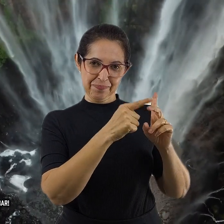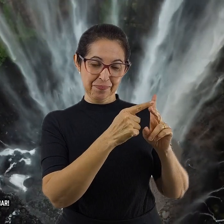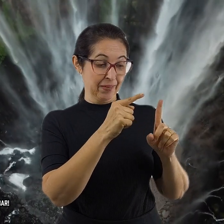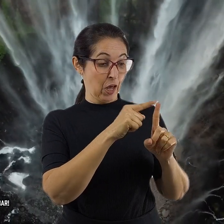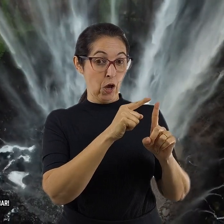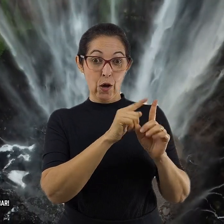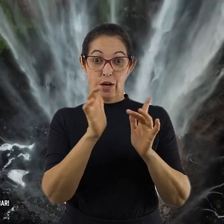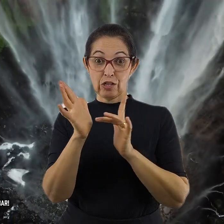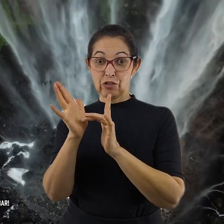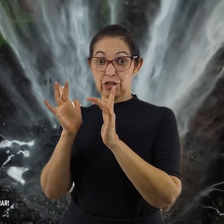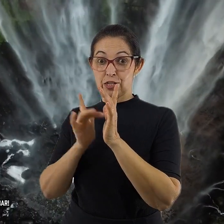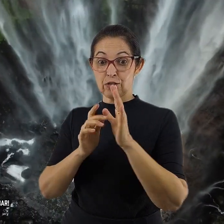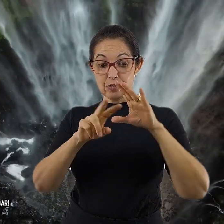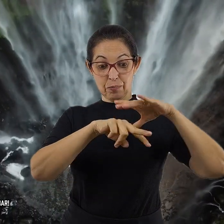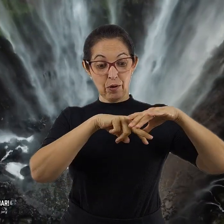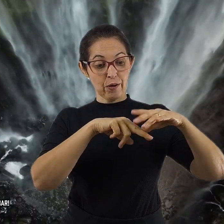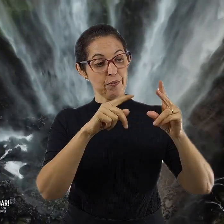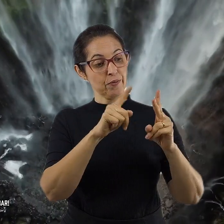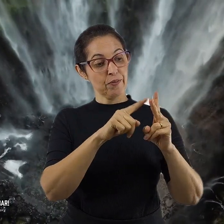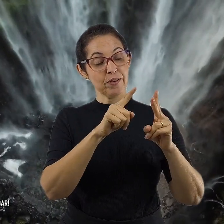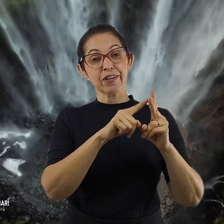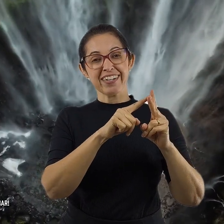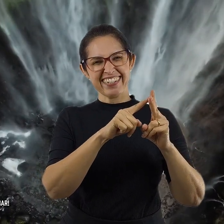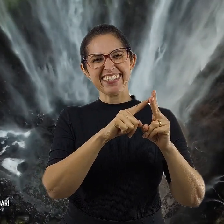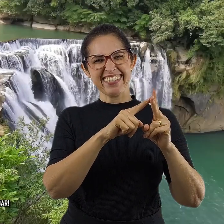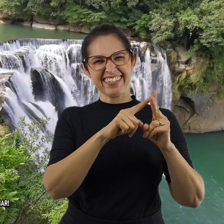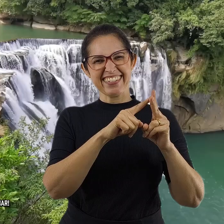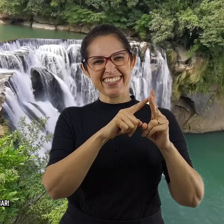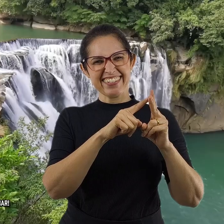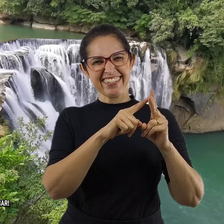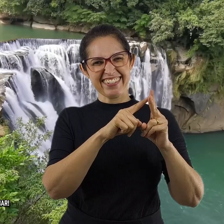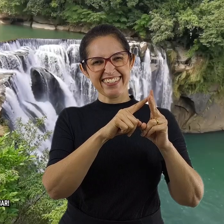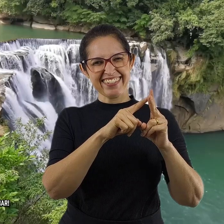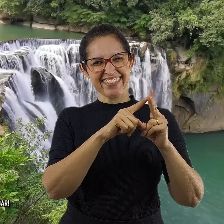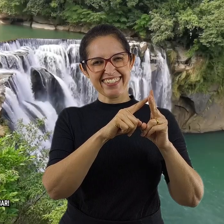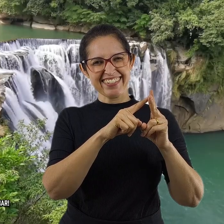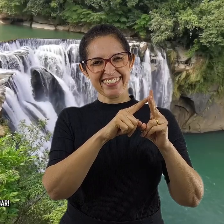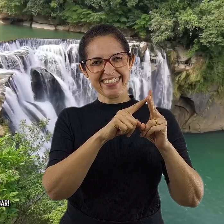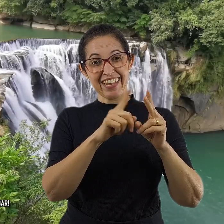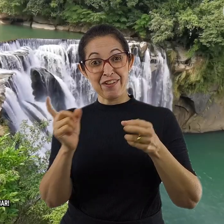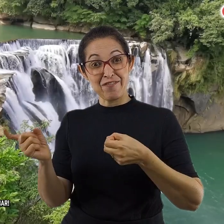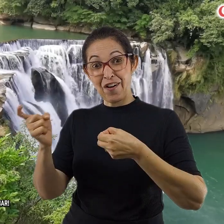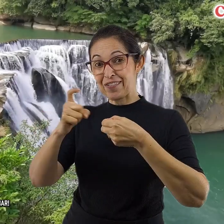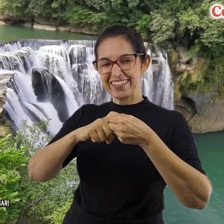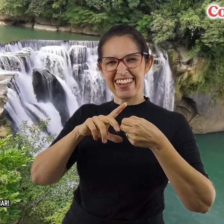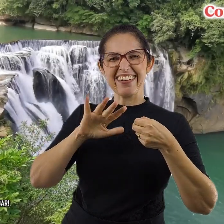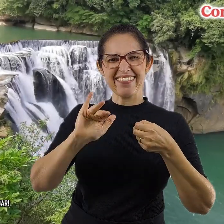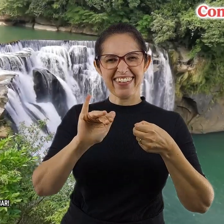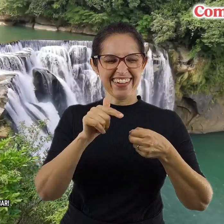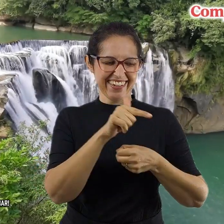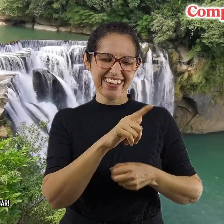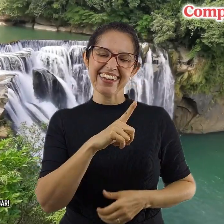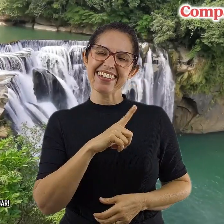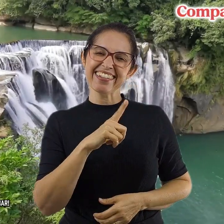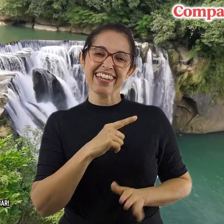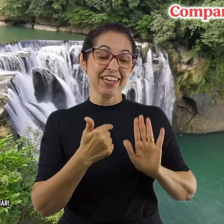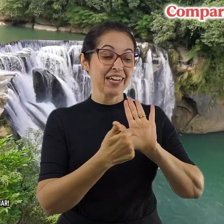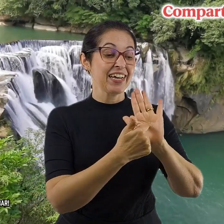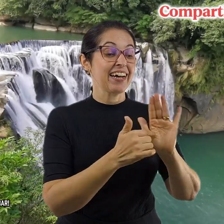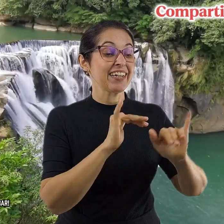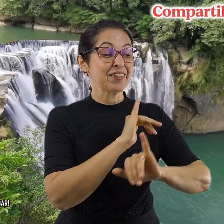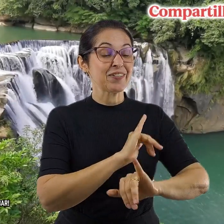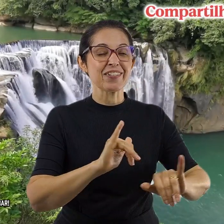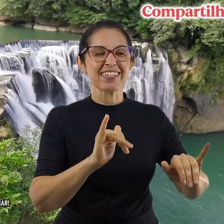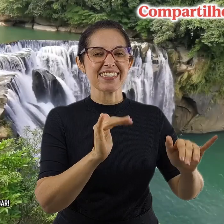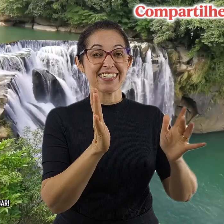coisas: Jesus morreu, Jesus ressuscitou e Jesus voltará. A igreja que tem esse amor, ela anuncia para o homem